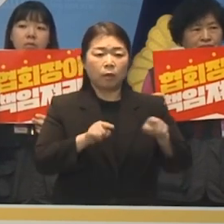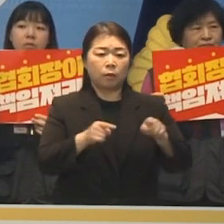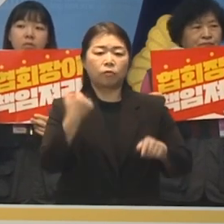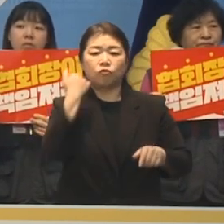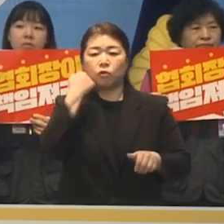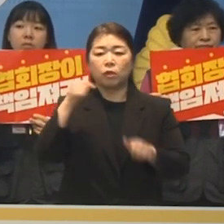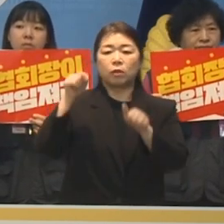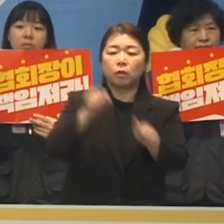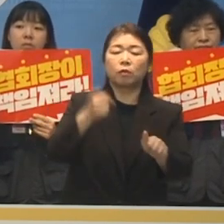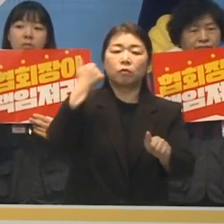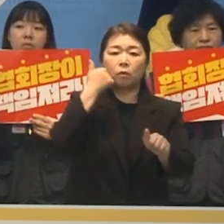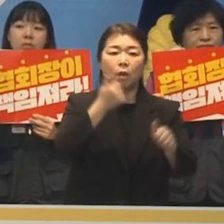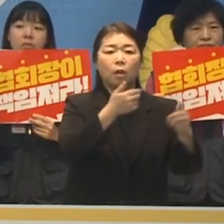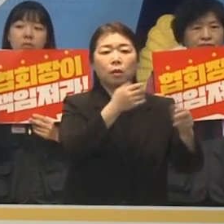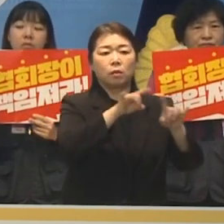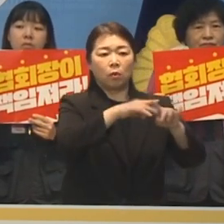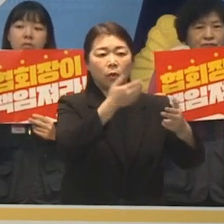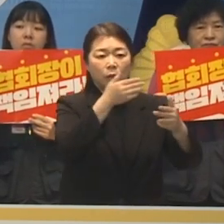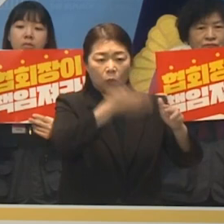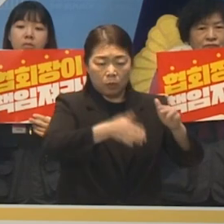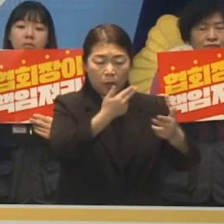배후에는 협회가 있다.